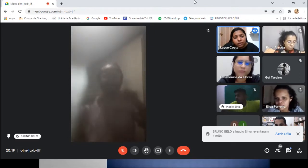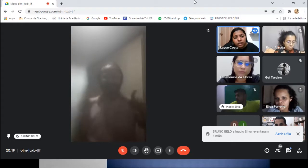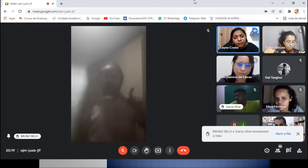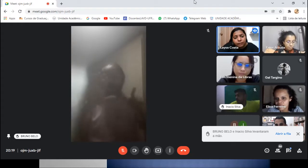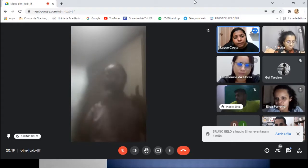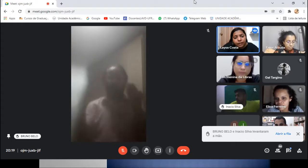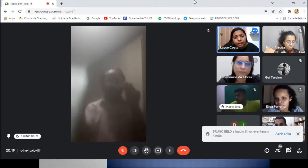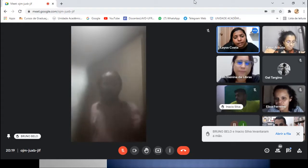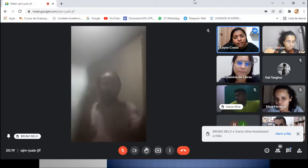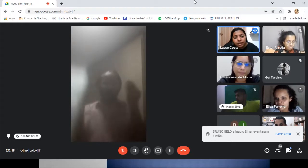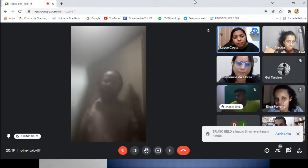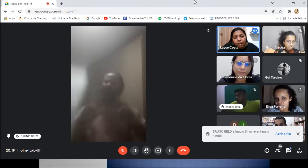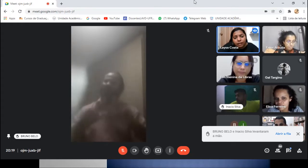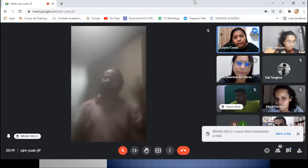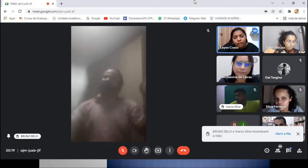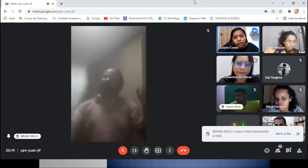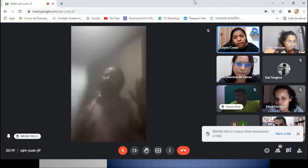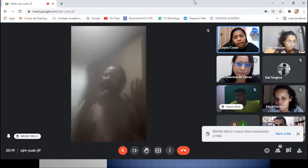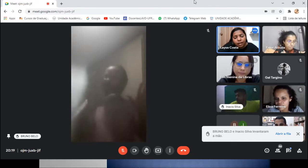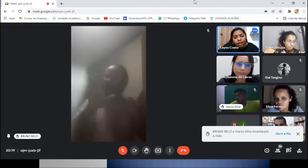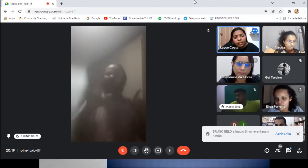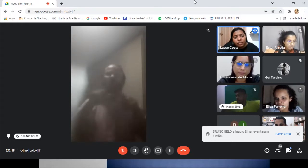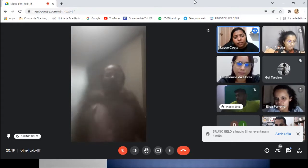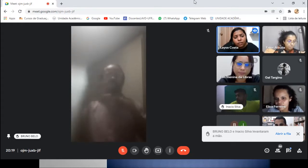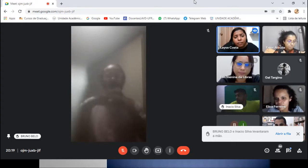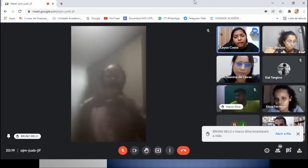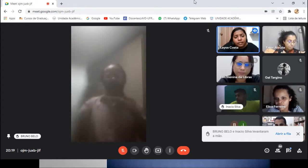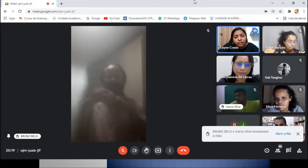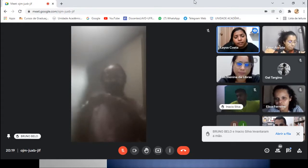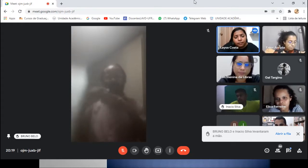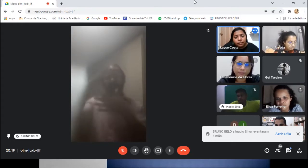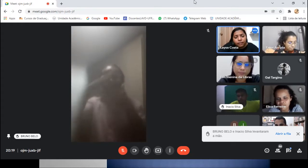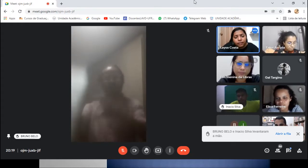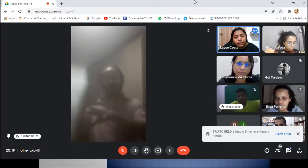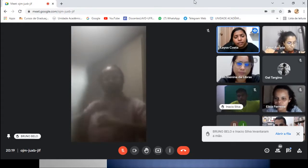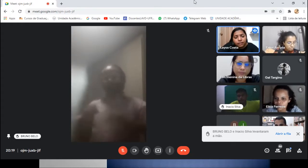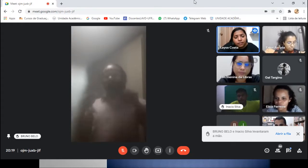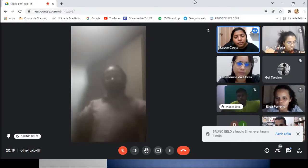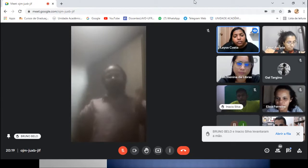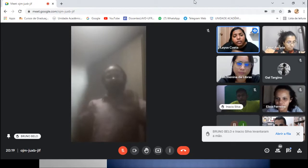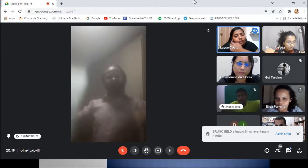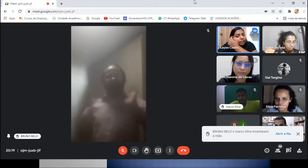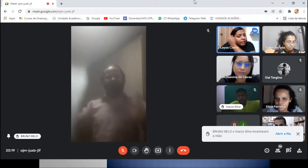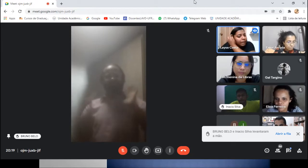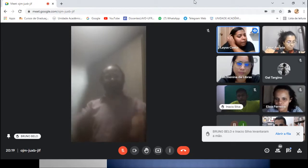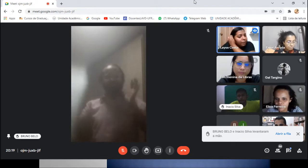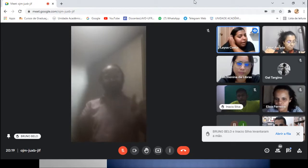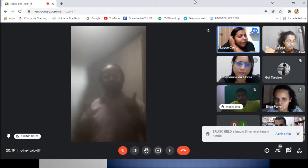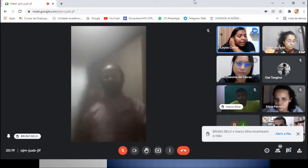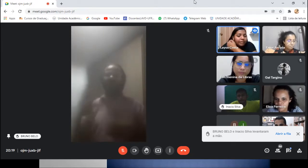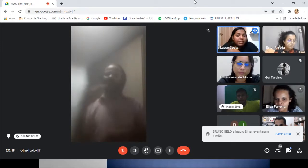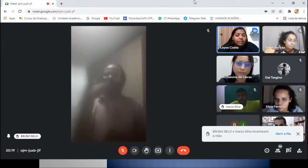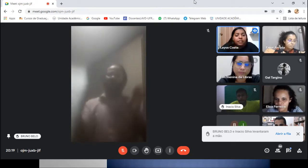fonatória, a essa gramática, a esta comparação. Então, dentro dessa fonologia fonética, há uma aquisição da